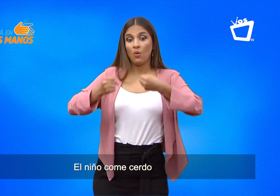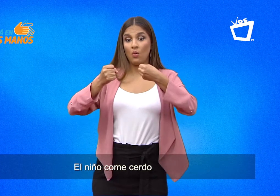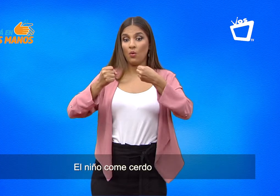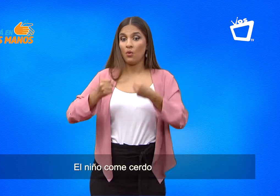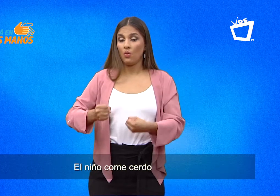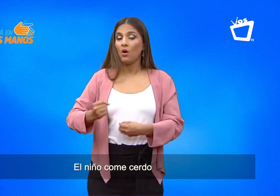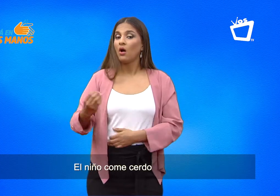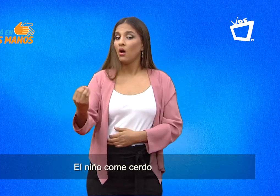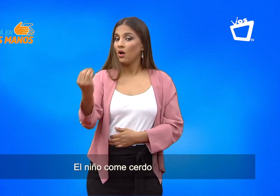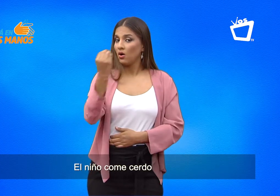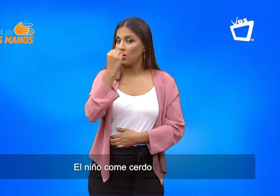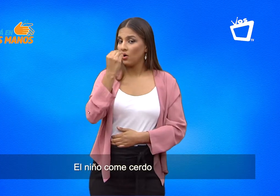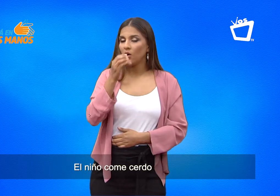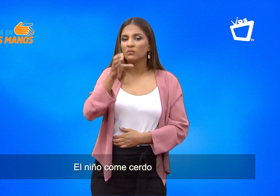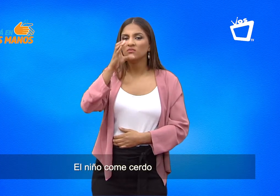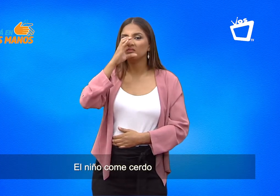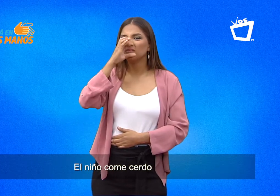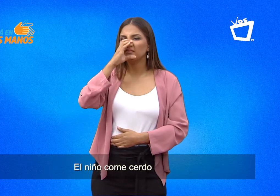El niño come cerdo.